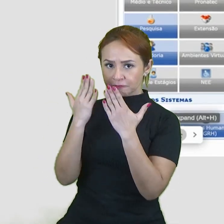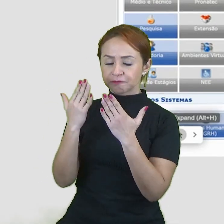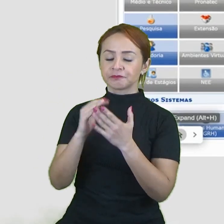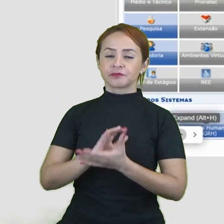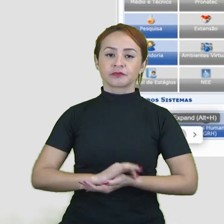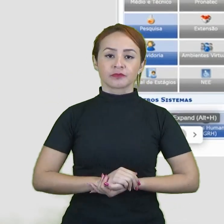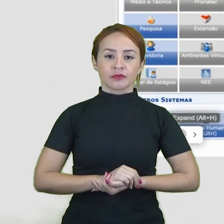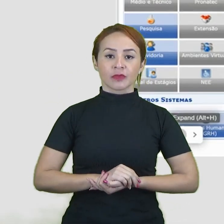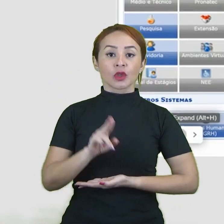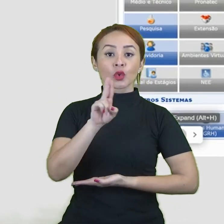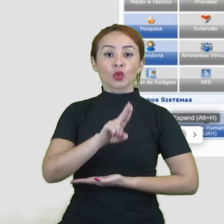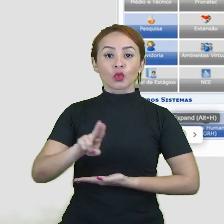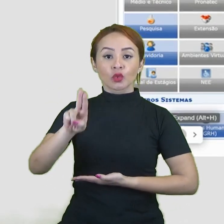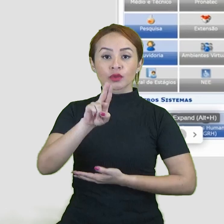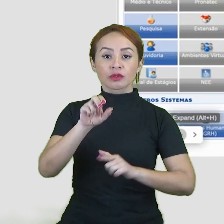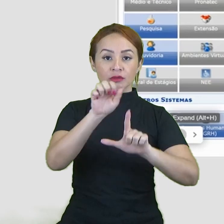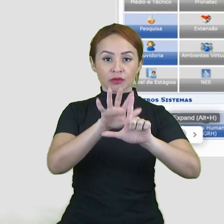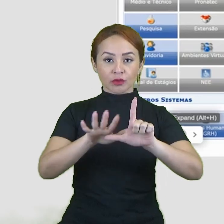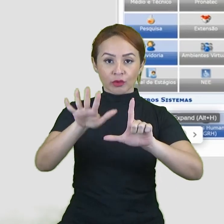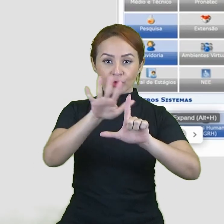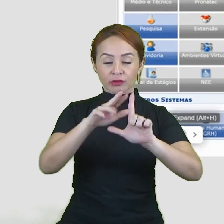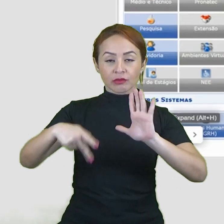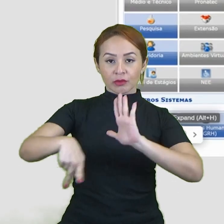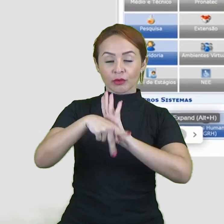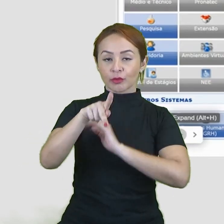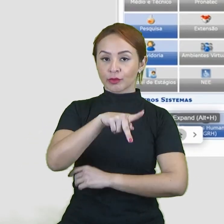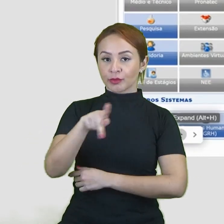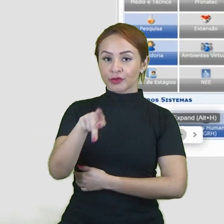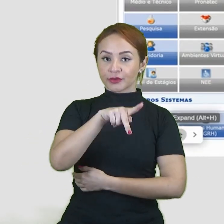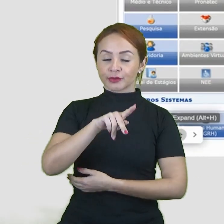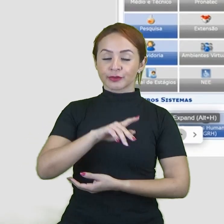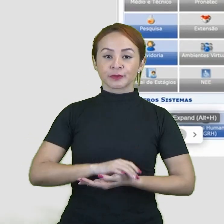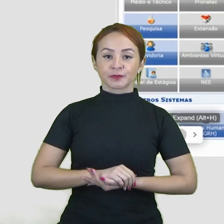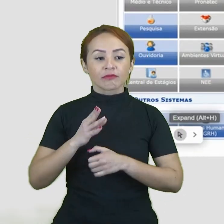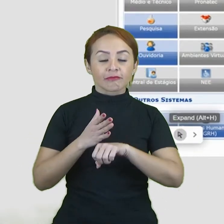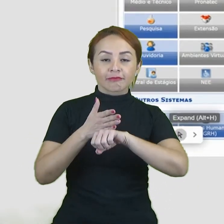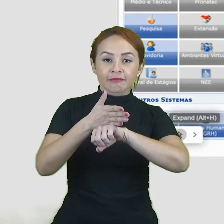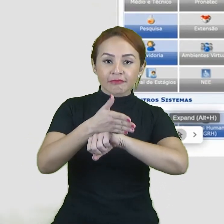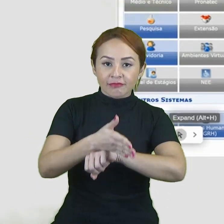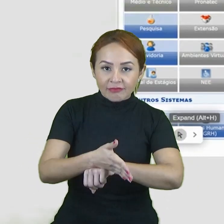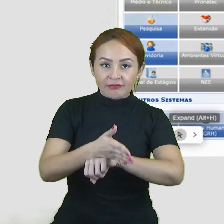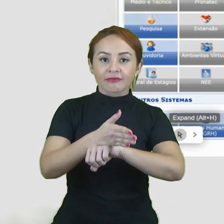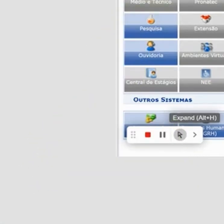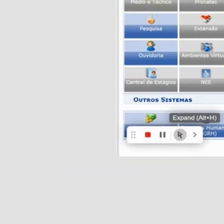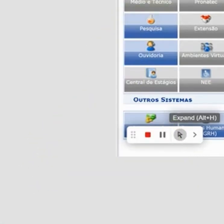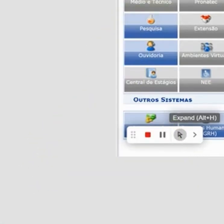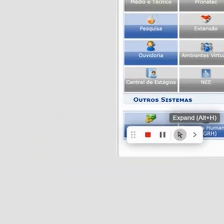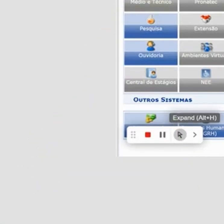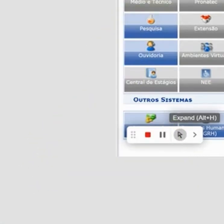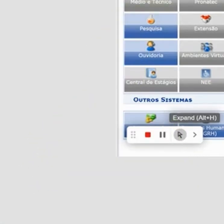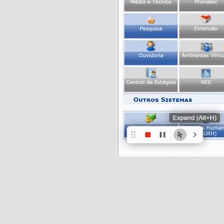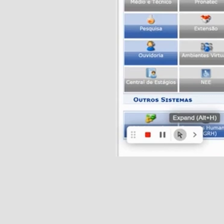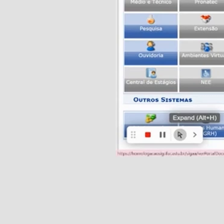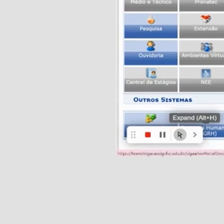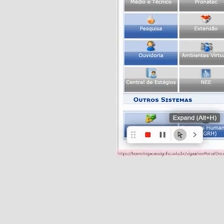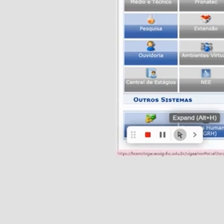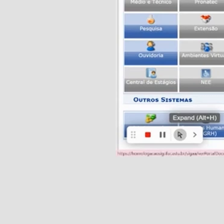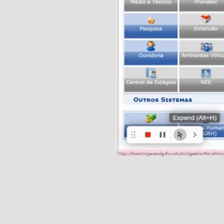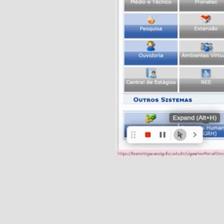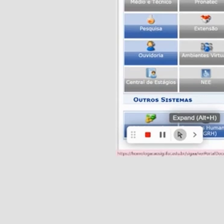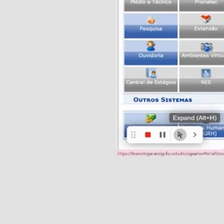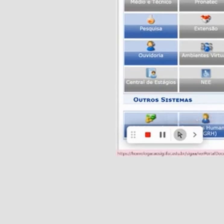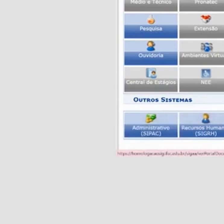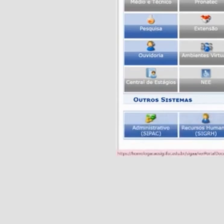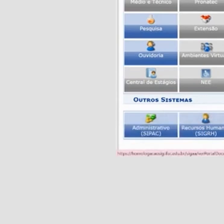através, então, do portal docente. Então, o professor vai fazer o acesso normalmente e vai